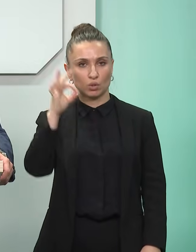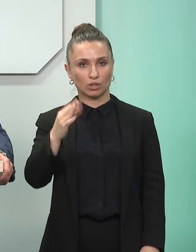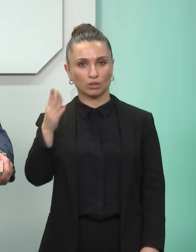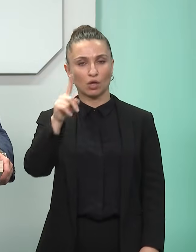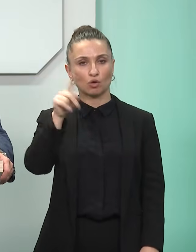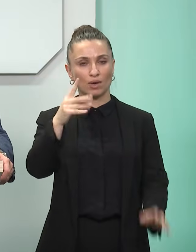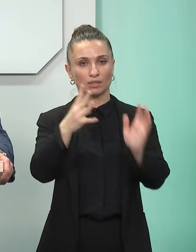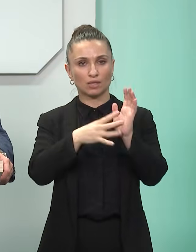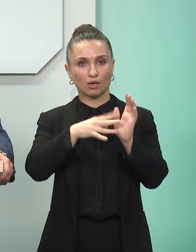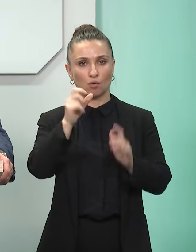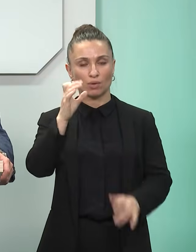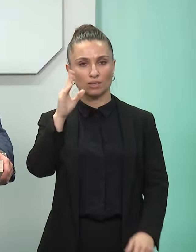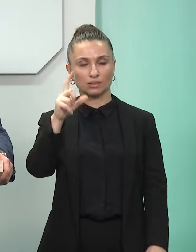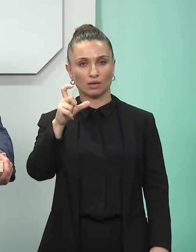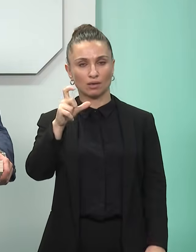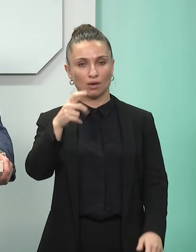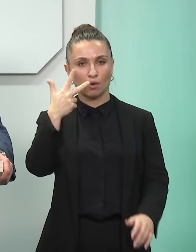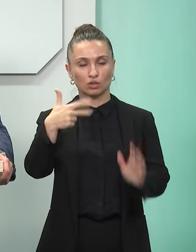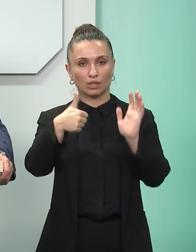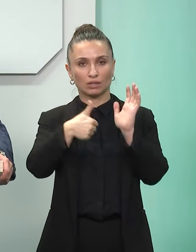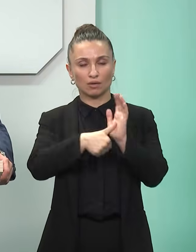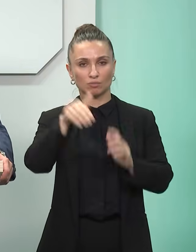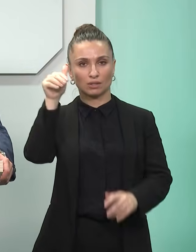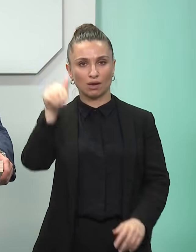0,88%. ნომერი 9 ირაკლი კუპრაძე